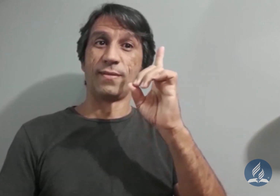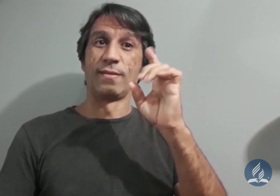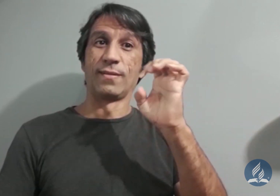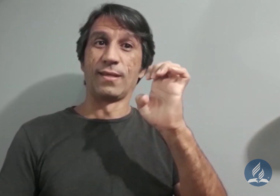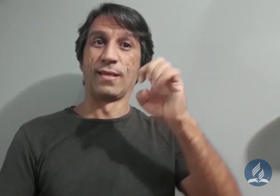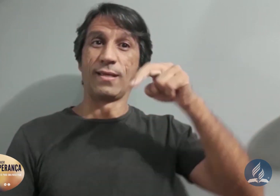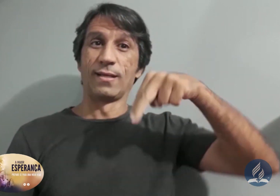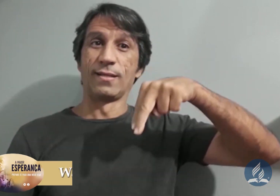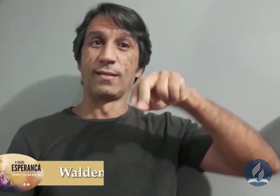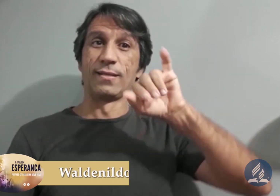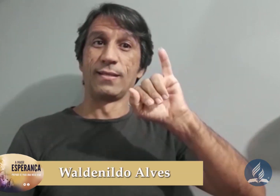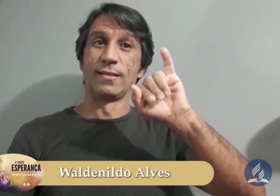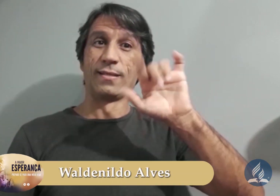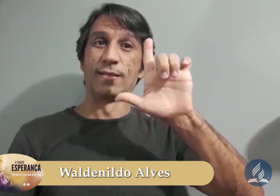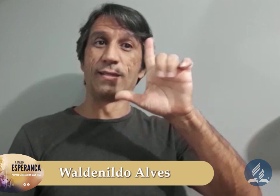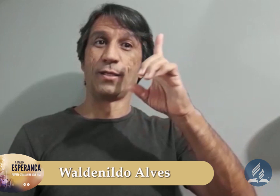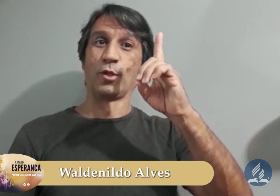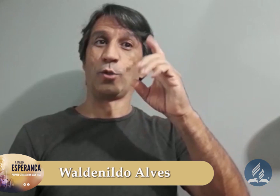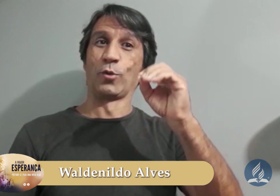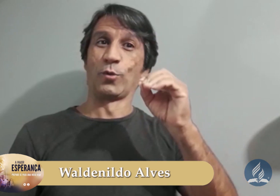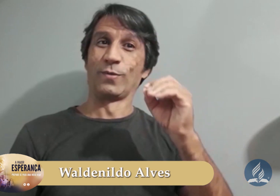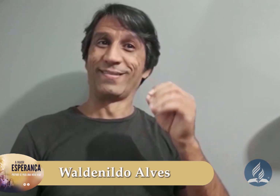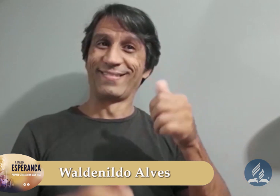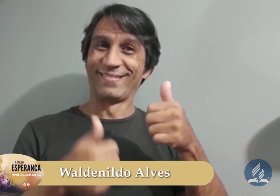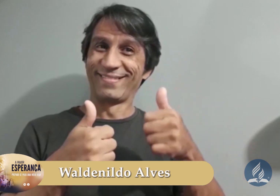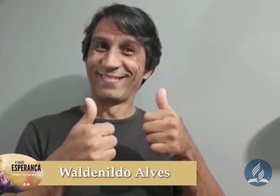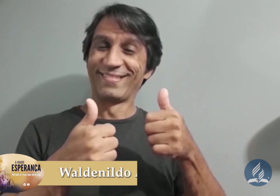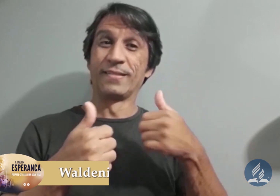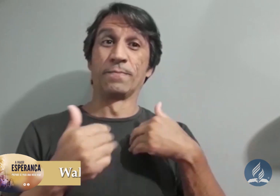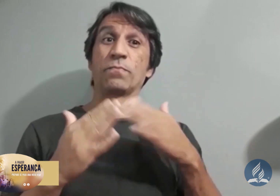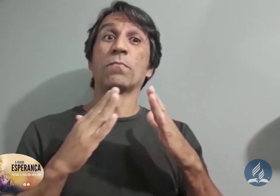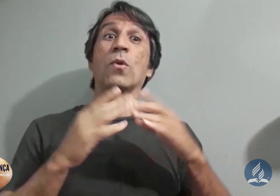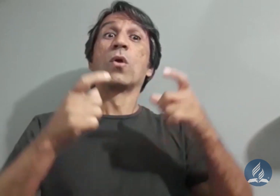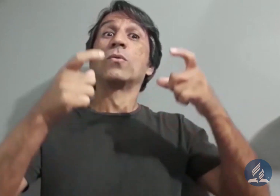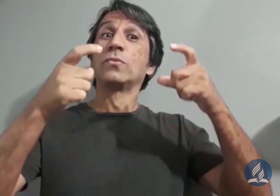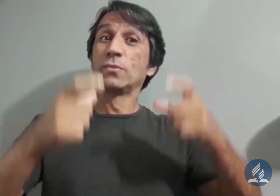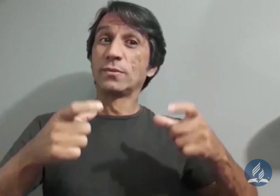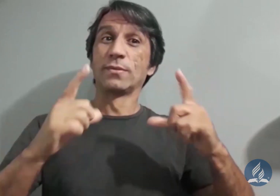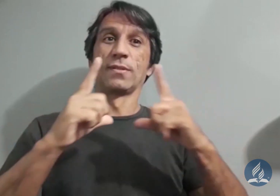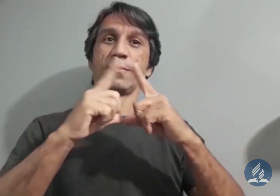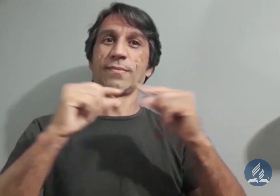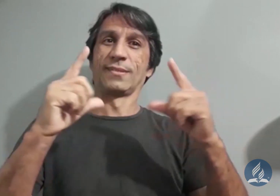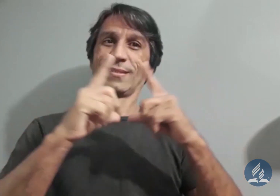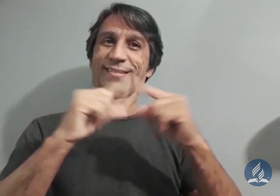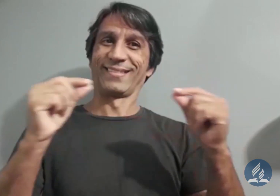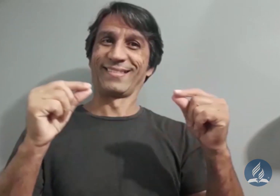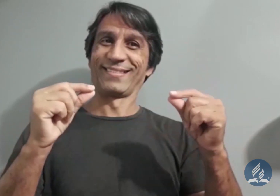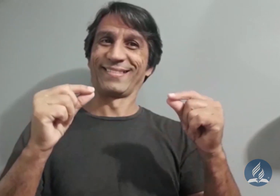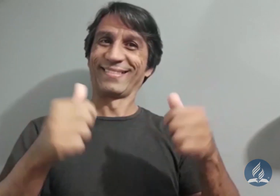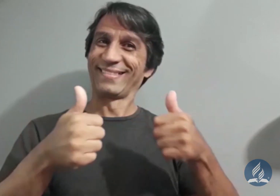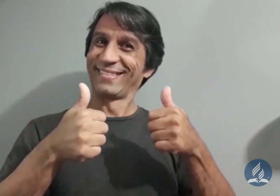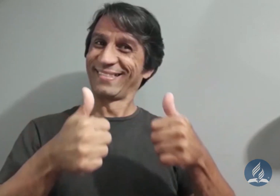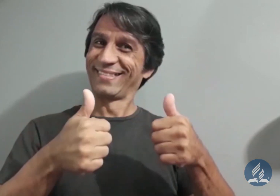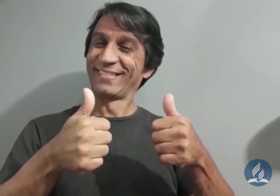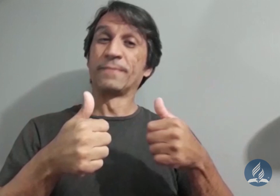nome é Valdenildo, tá bom? Eu moro em Brasília,